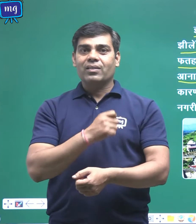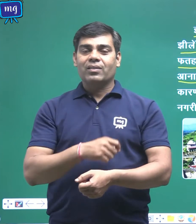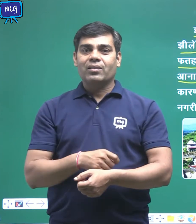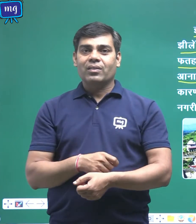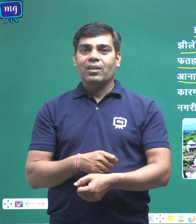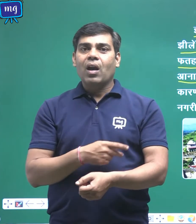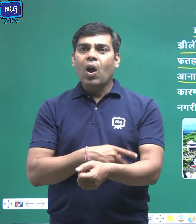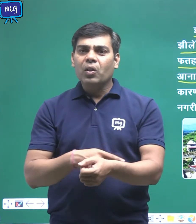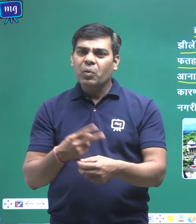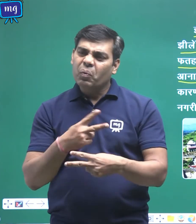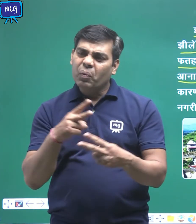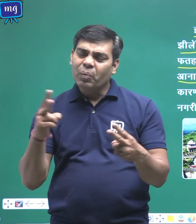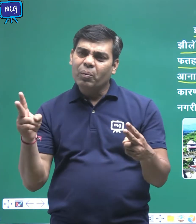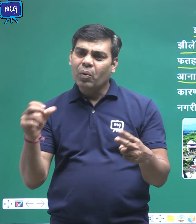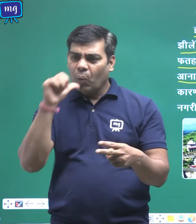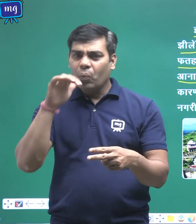आदि